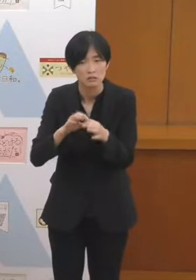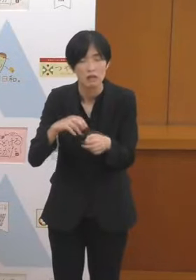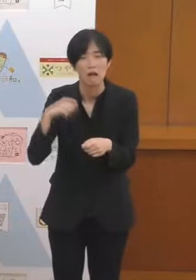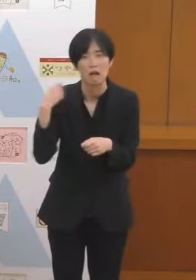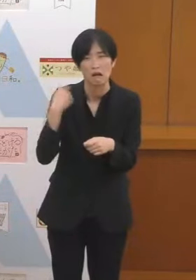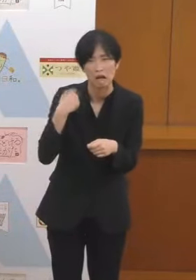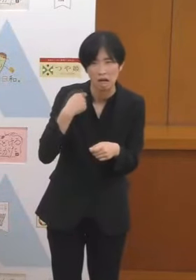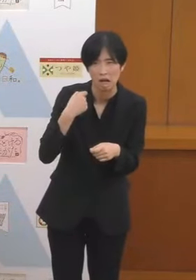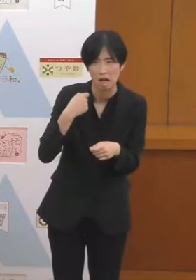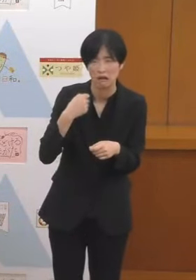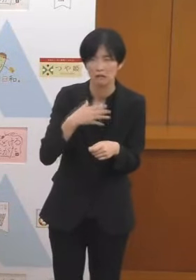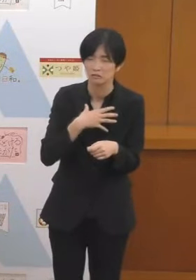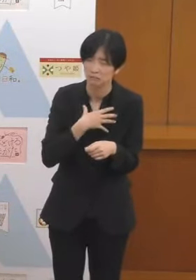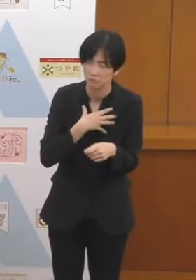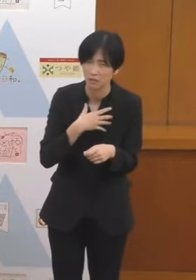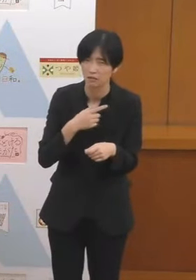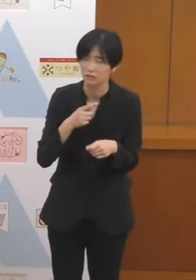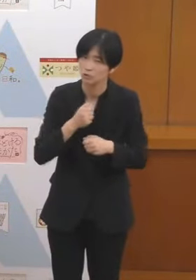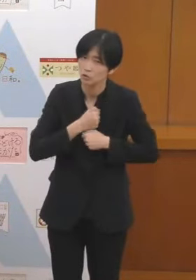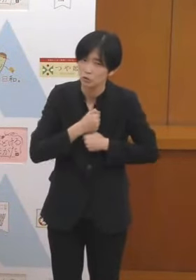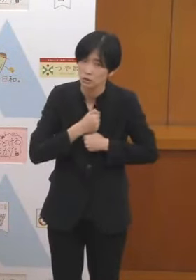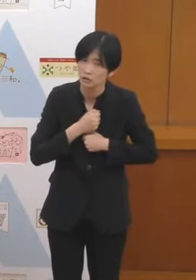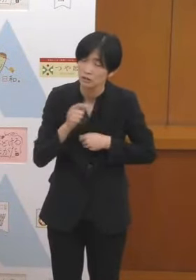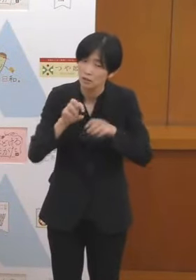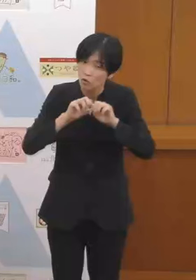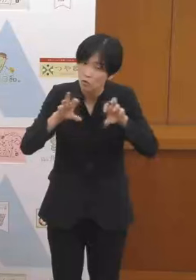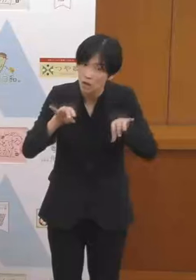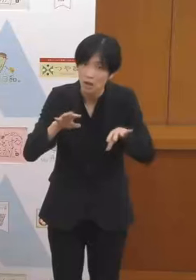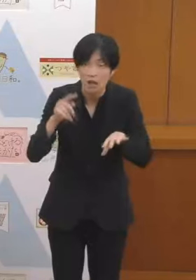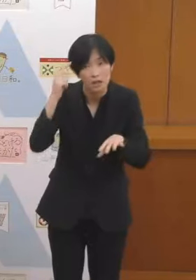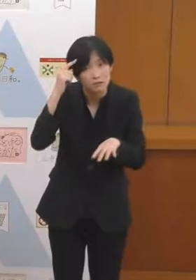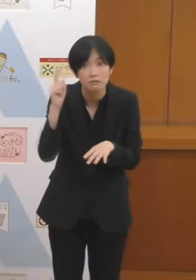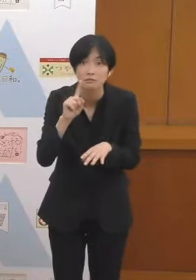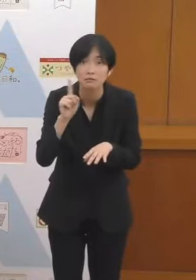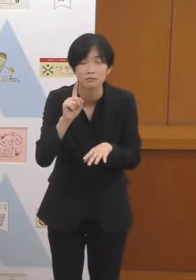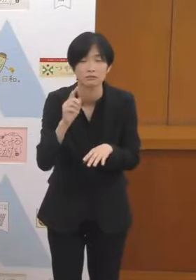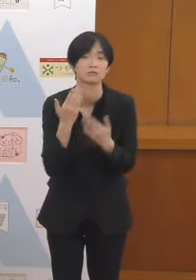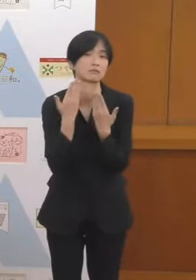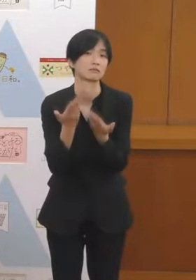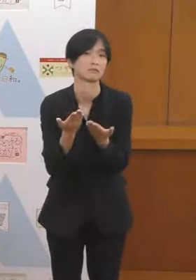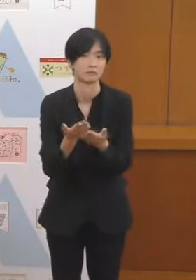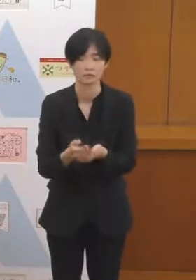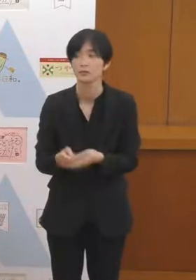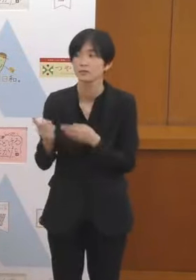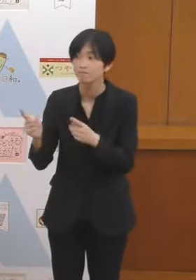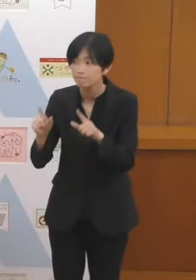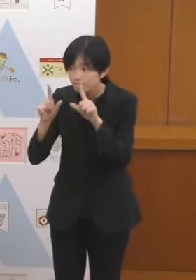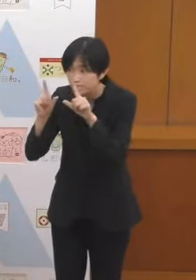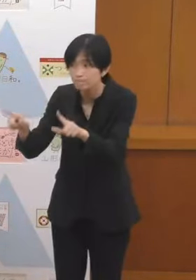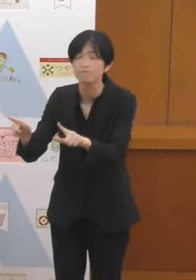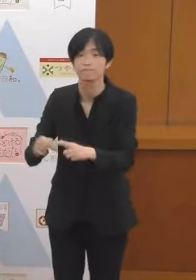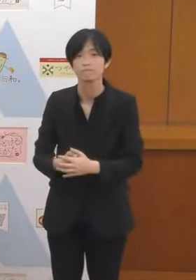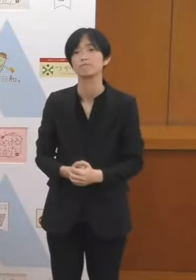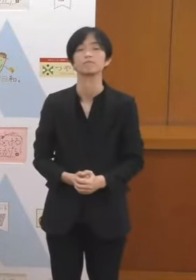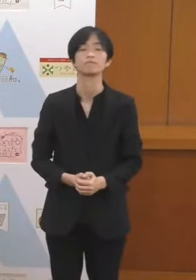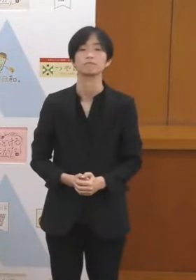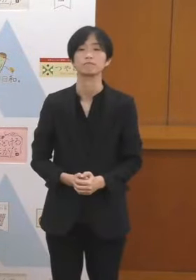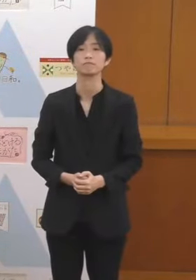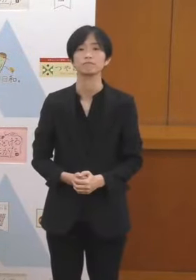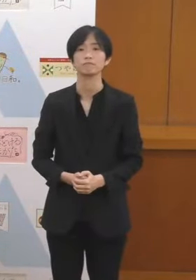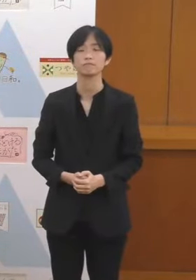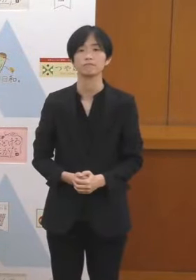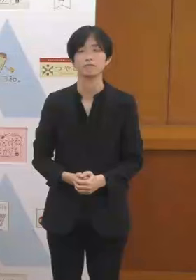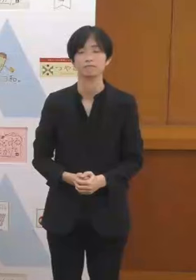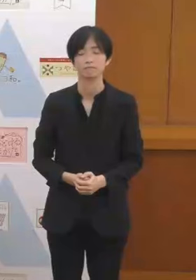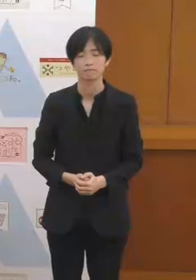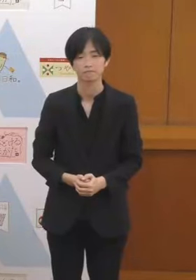その注意点どういうことを気をつけるべきかっていうのをちょっとご認識をお聞きしたいんですけれどもはい